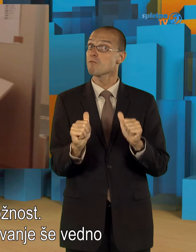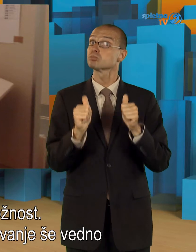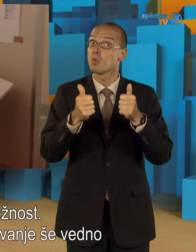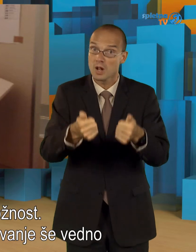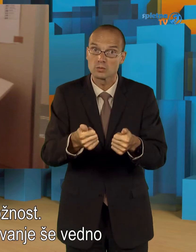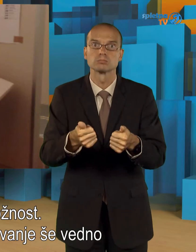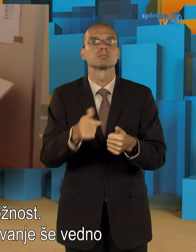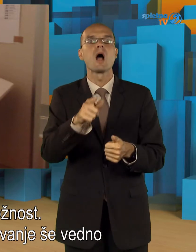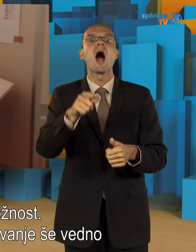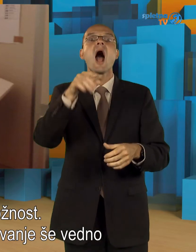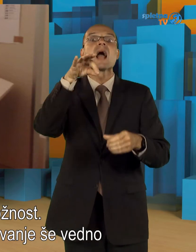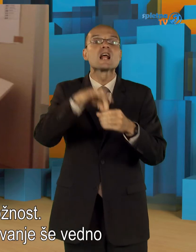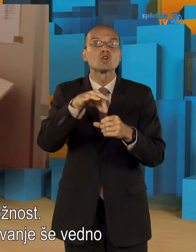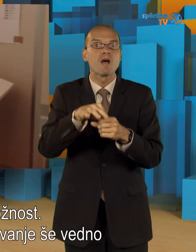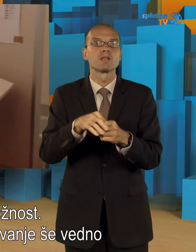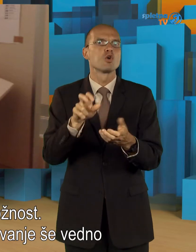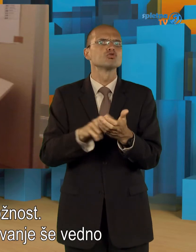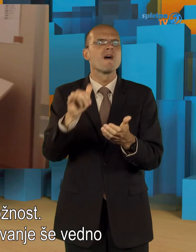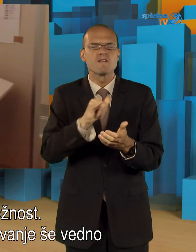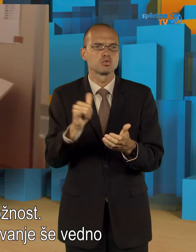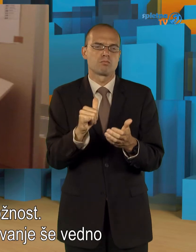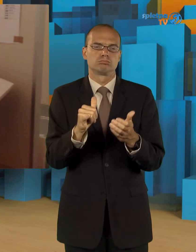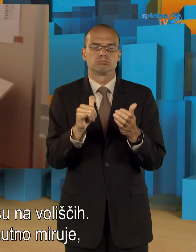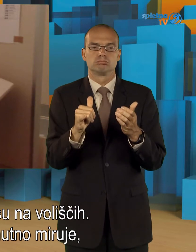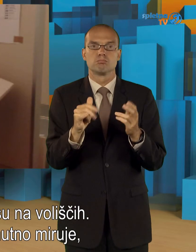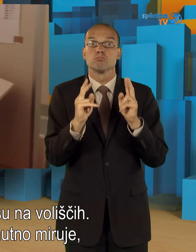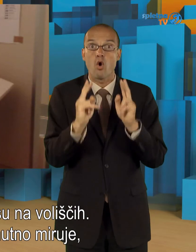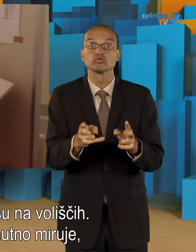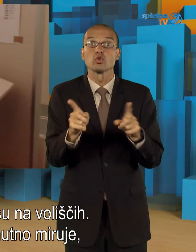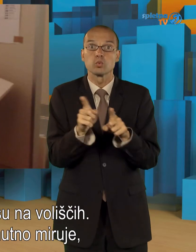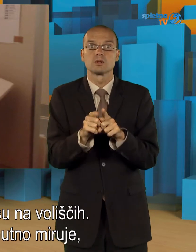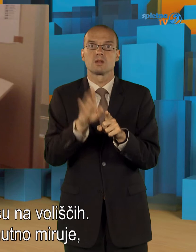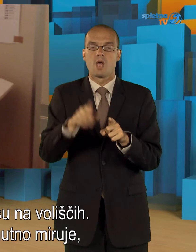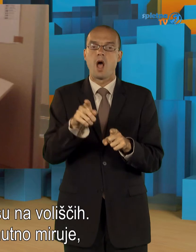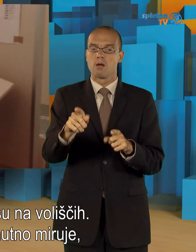Vzporedno bi bilo glasovanje še vedno mogoče z oddajo glasu na voliščih.